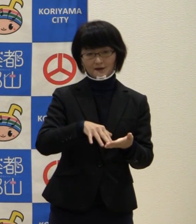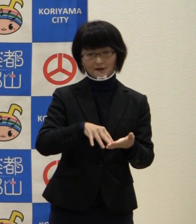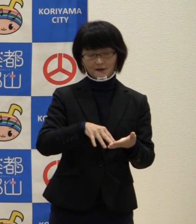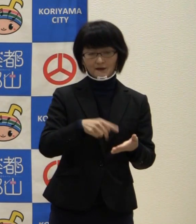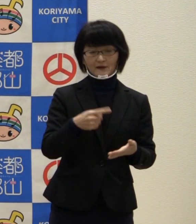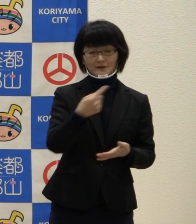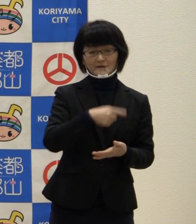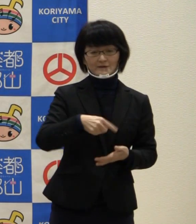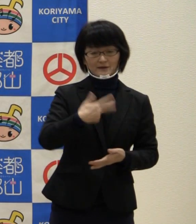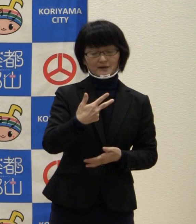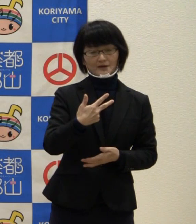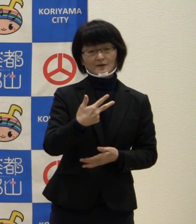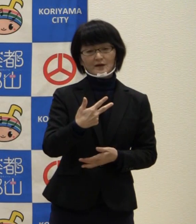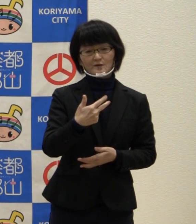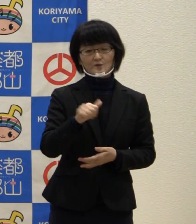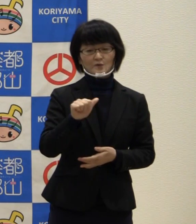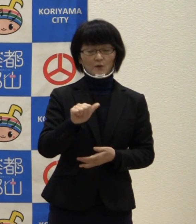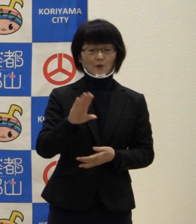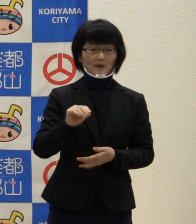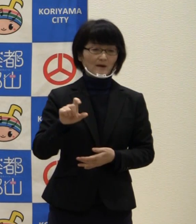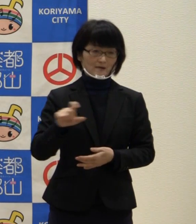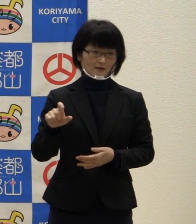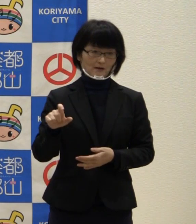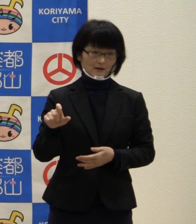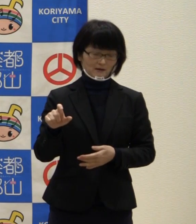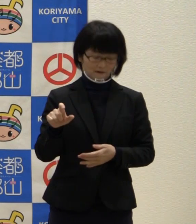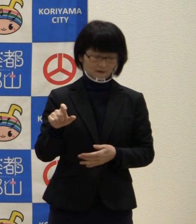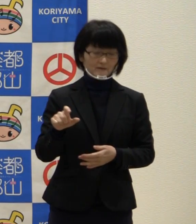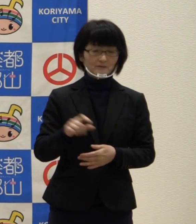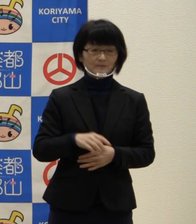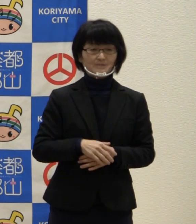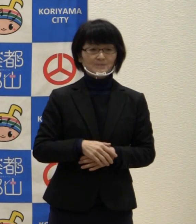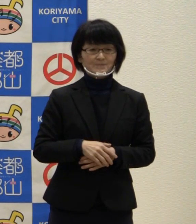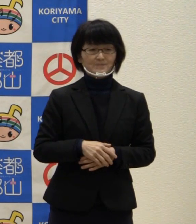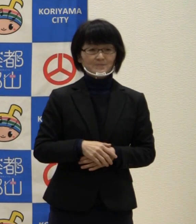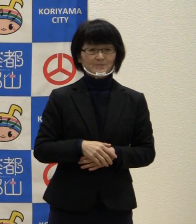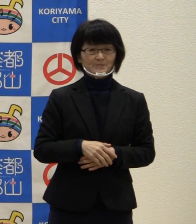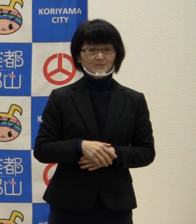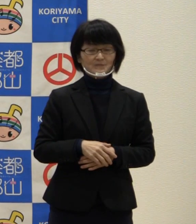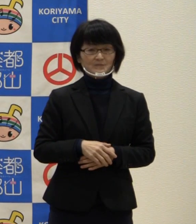1765万円用意を予定いたしまして、